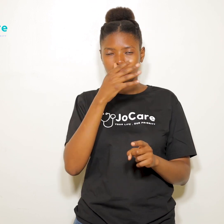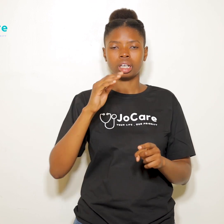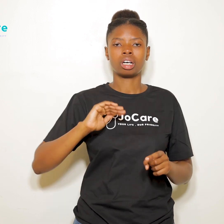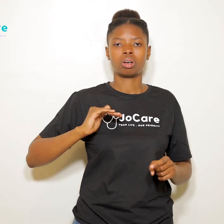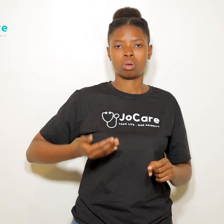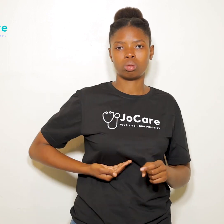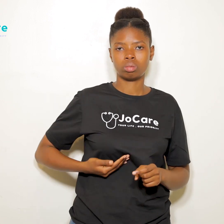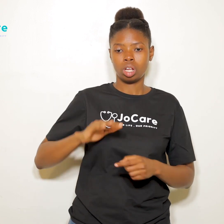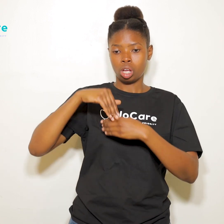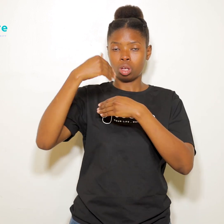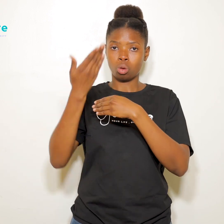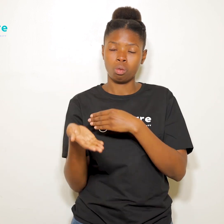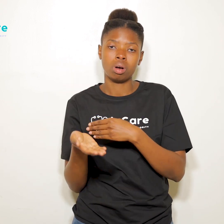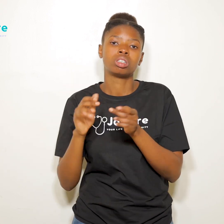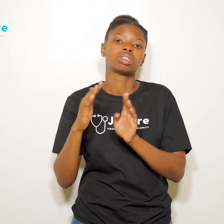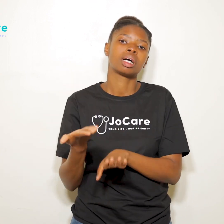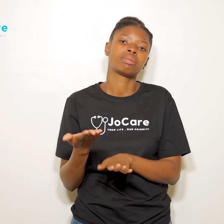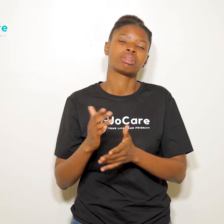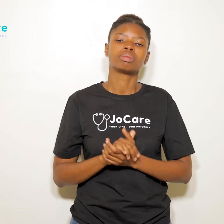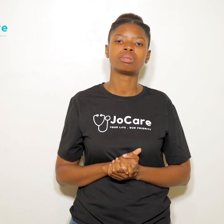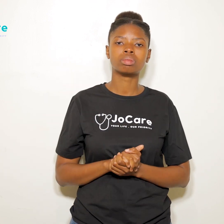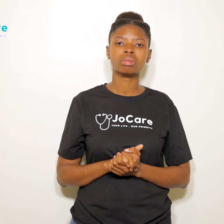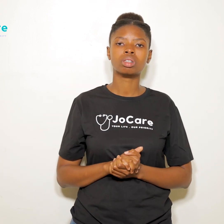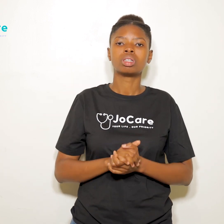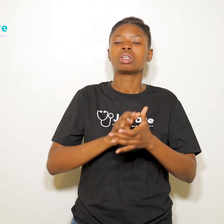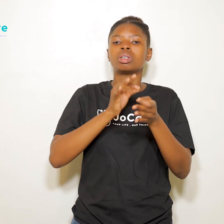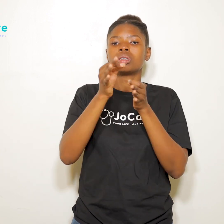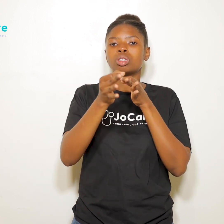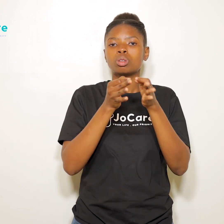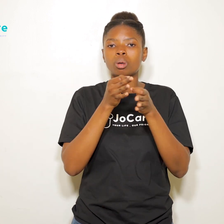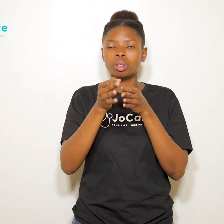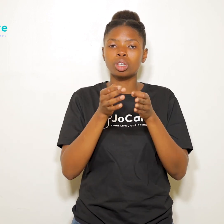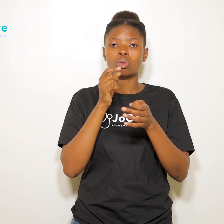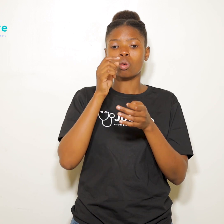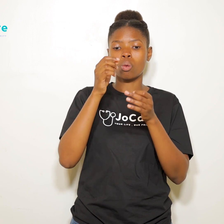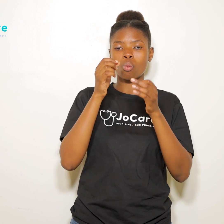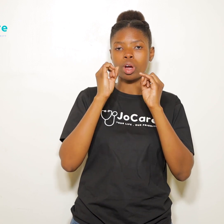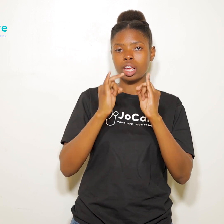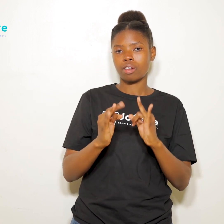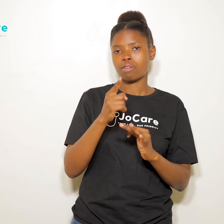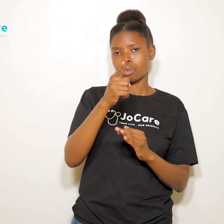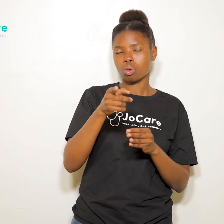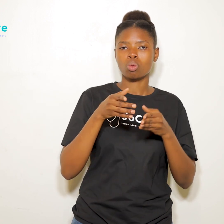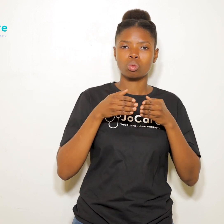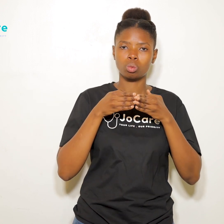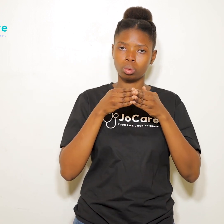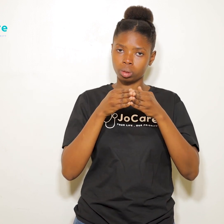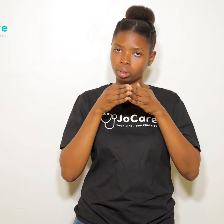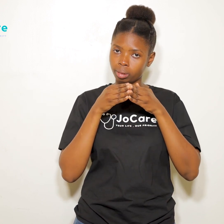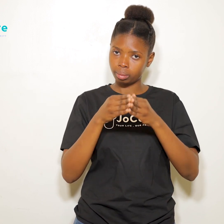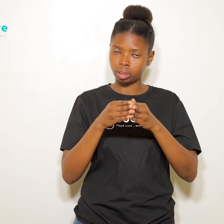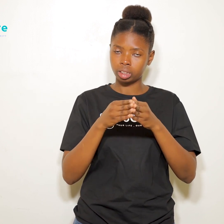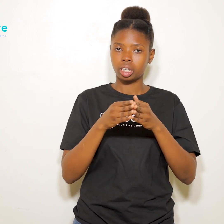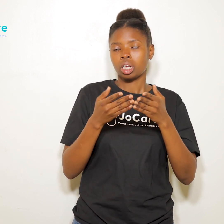cyangwa gutakaza ubuzima. ni ukuvuga ngo rero uramutse ukoze imibonano mpuzabitsina tuvuge ku